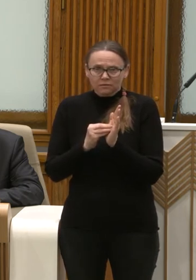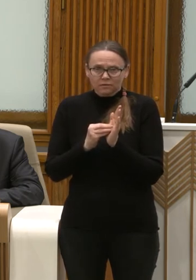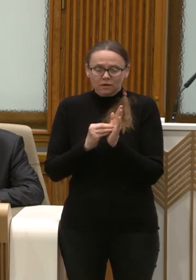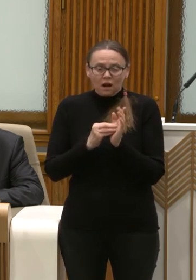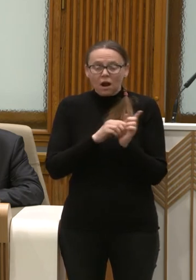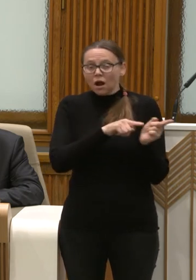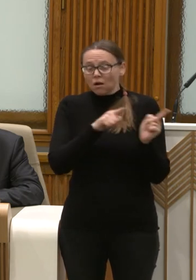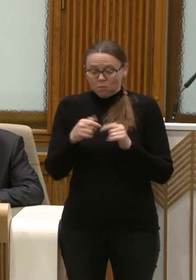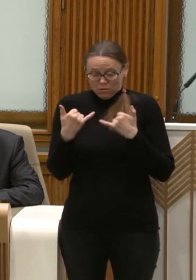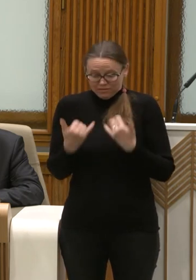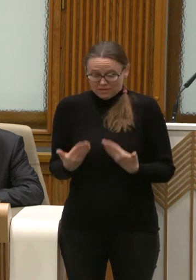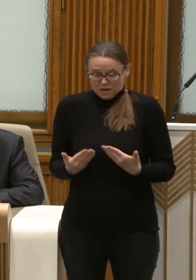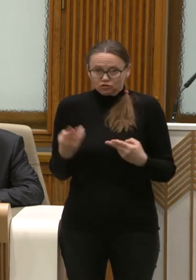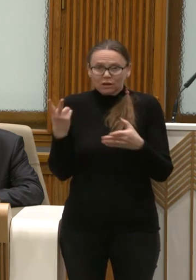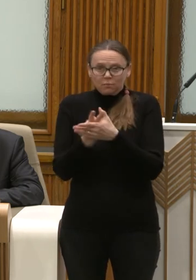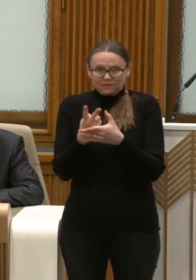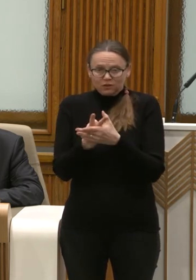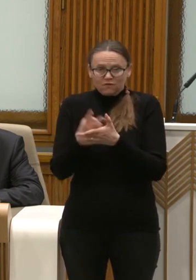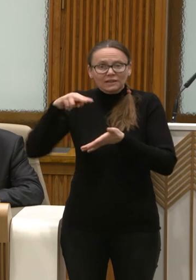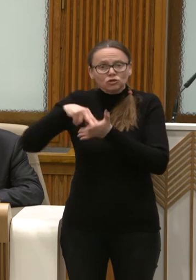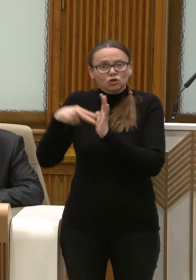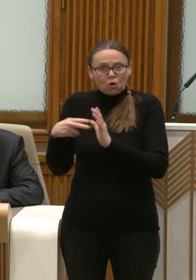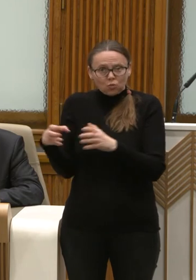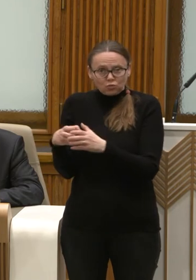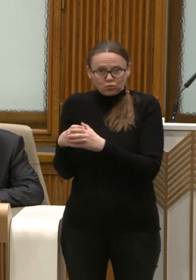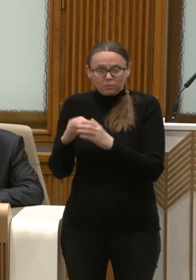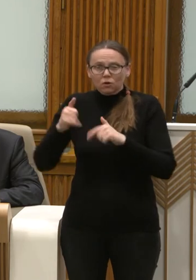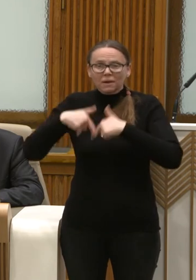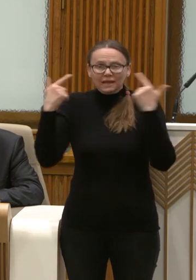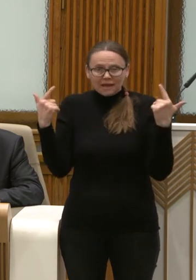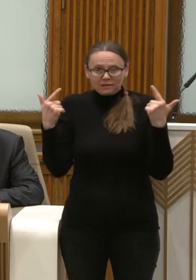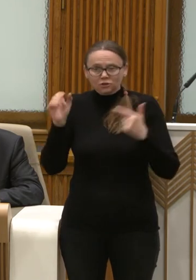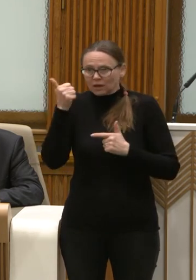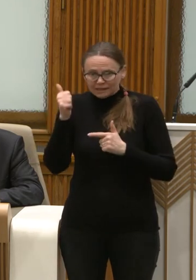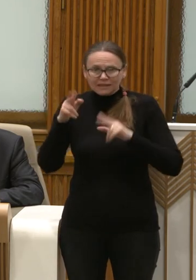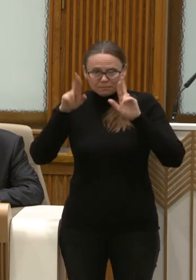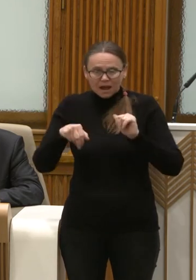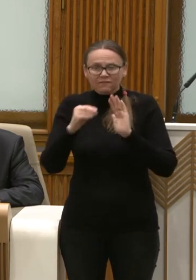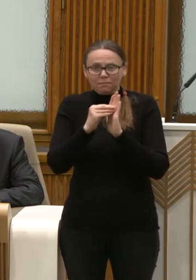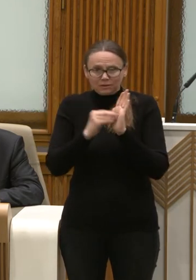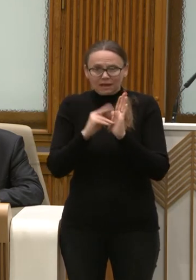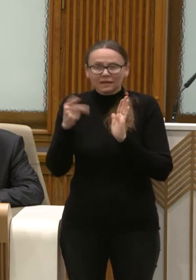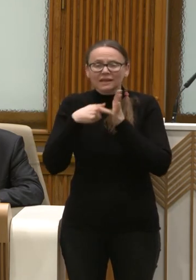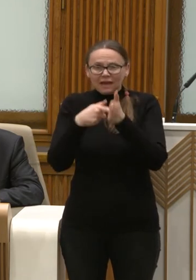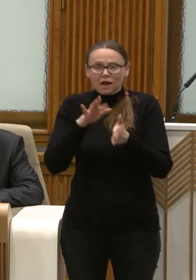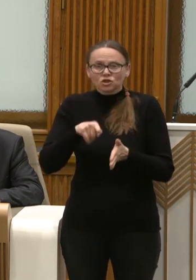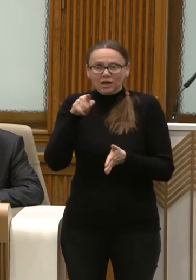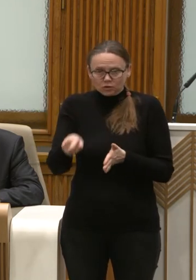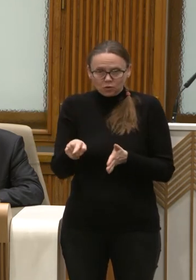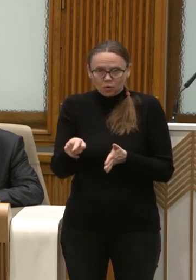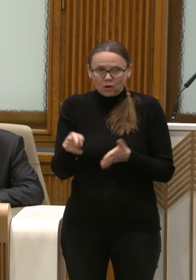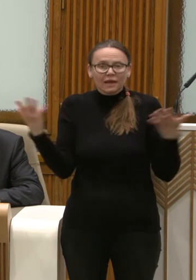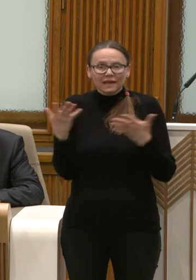današnjih posvetovanjih za strokovno skupino je jasno, da je edini relevanten podatek, ki kaže na to, kje